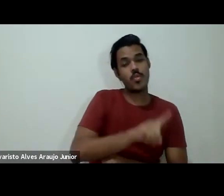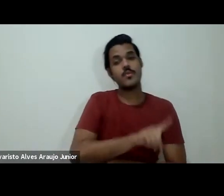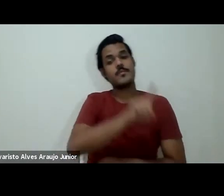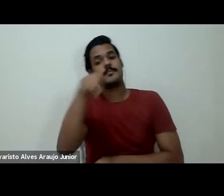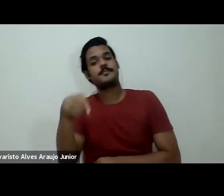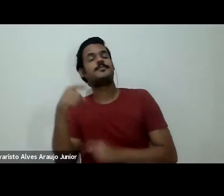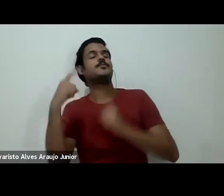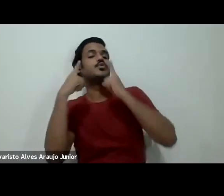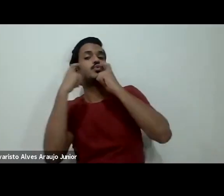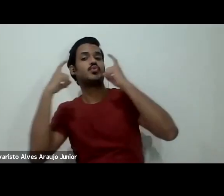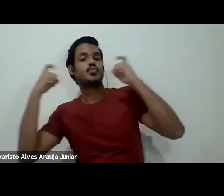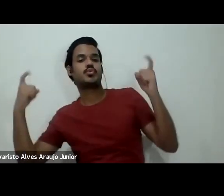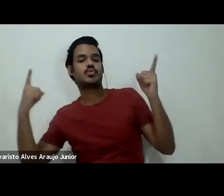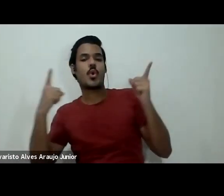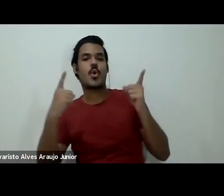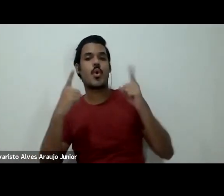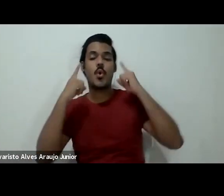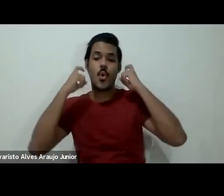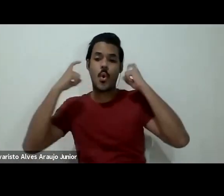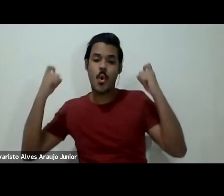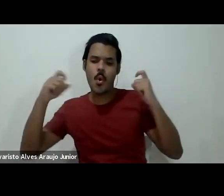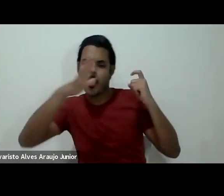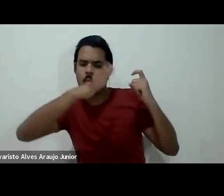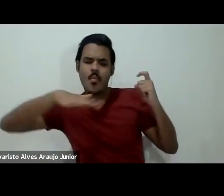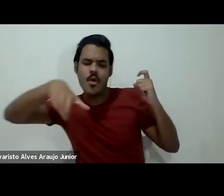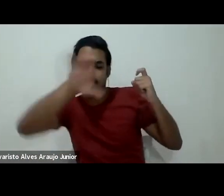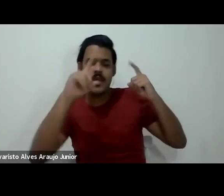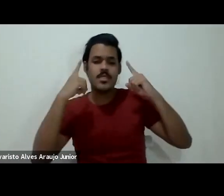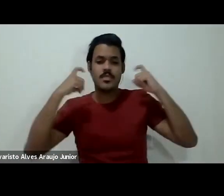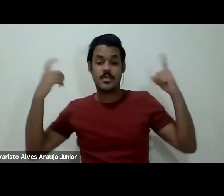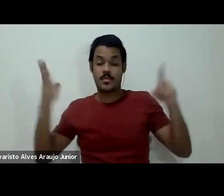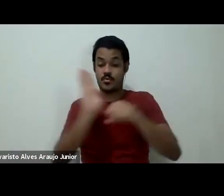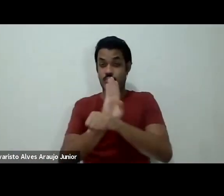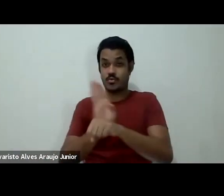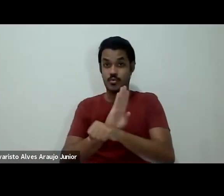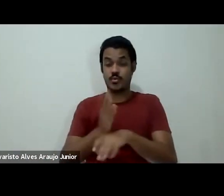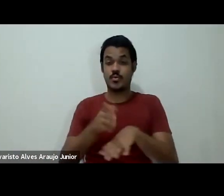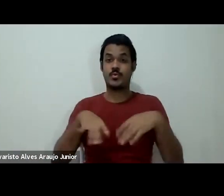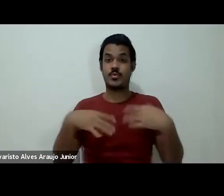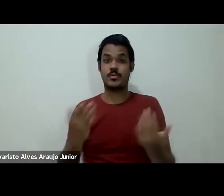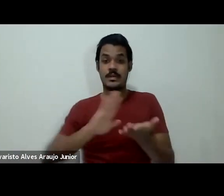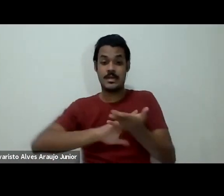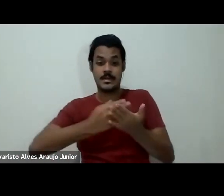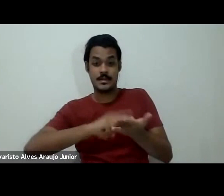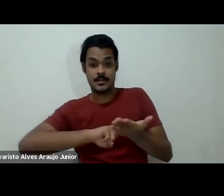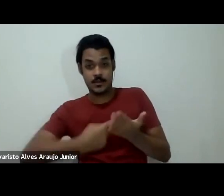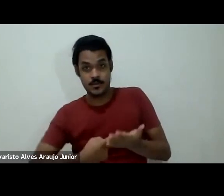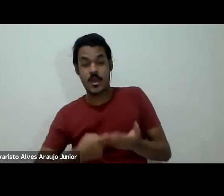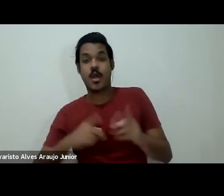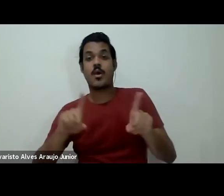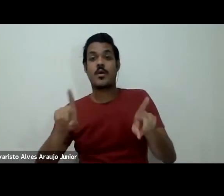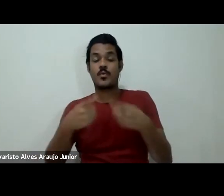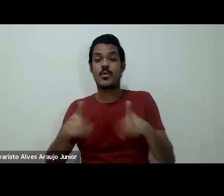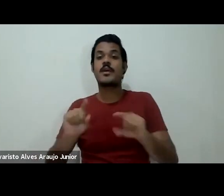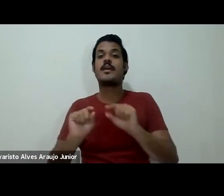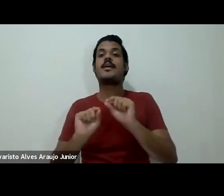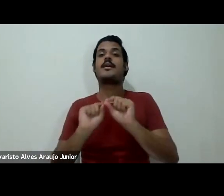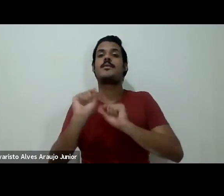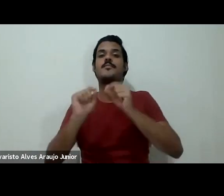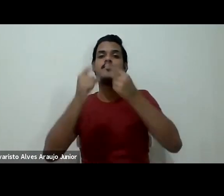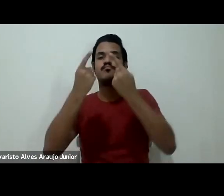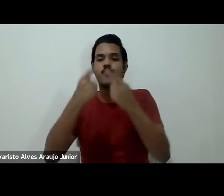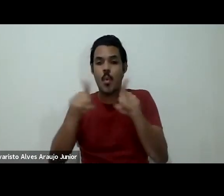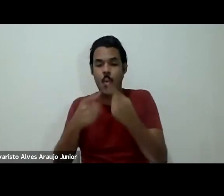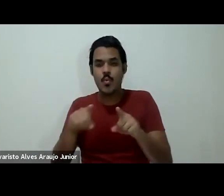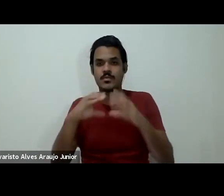ocorriam durante o curta, a tradução das letras das músicas, uma música